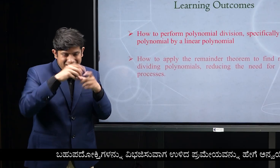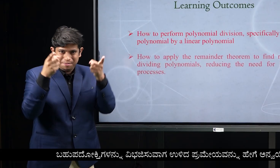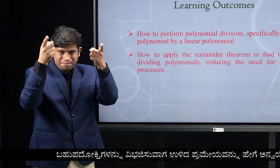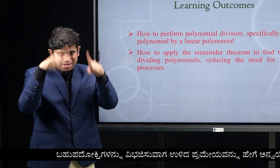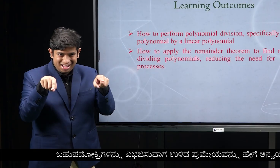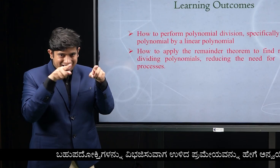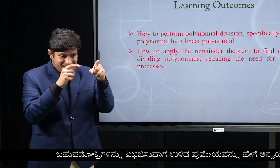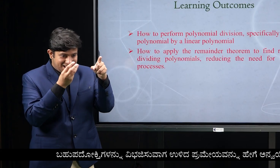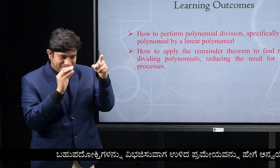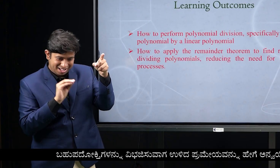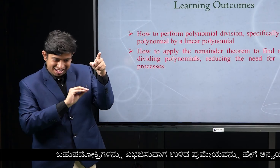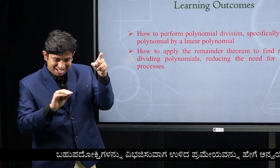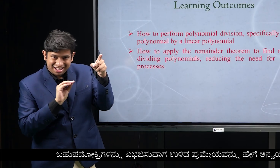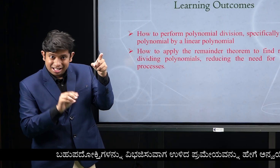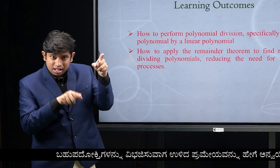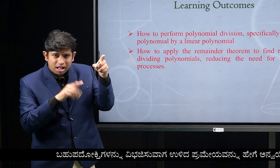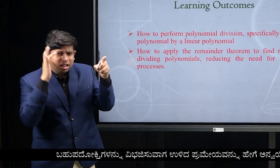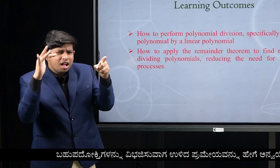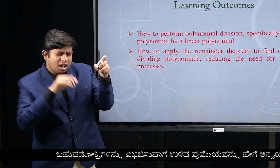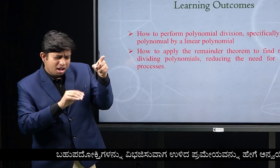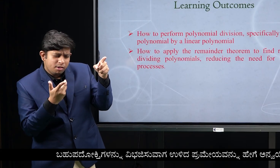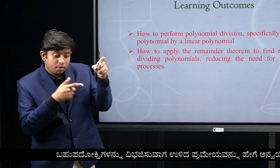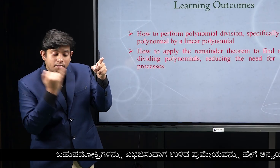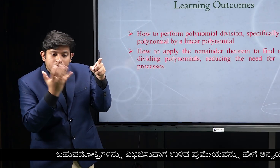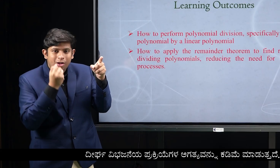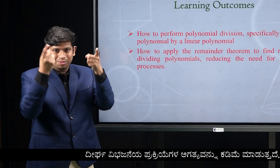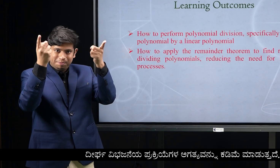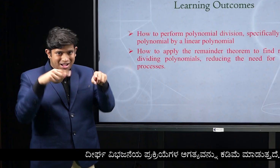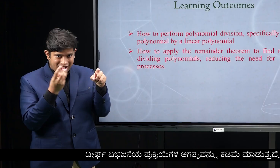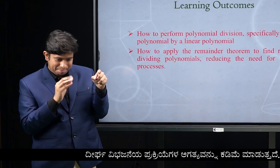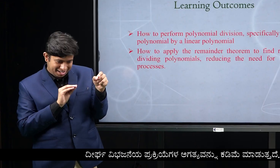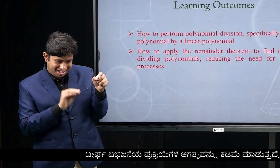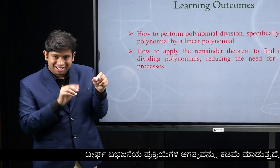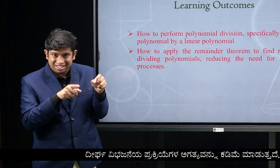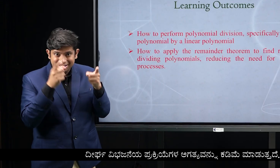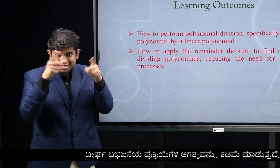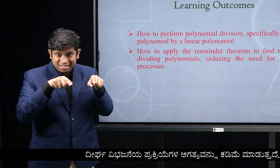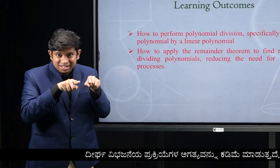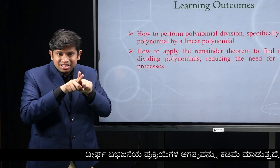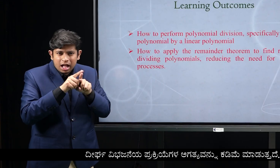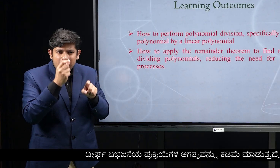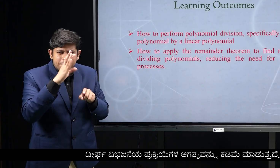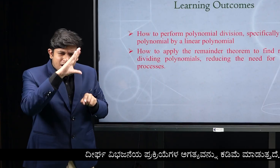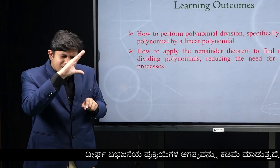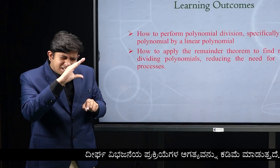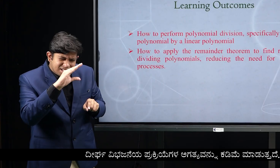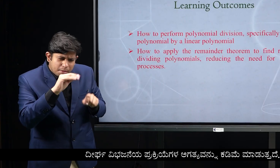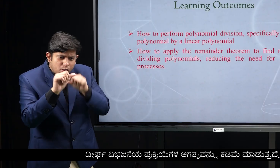ಬಹುಪದೋಕ್ತಿಗಳನ್ನ ವಿಭಜಿಸುವಾಗ ಉಳಿದ ಪ್ರಮೇಯವನ್ನ ಹೇಗೆ ಅನ್ವಯಿಸಬೇಕು? ದೀರ್ಘ ವಿಭಜನೆಯ ಪ್ರಕ್ರಿಯೆಗಳ ಅಗತ್ಯವನ್ನ ಕಡಿಮೆ ಮಾಡುತ್ತೆ.